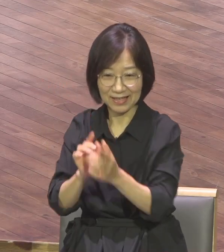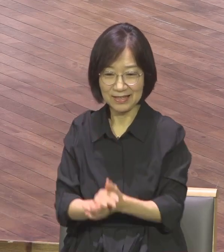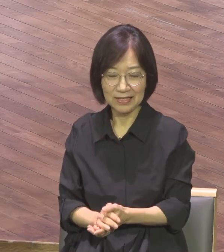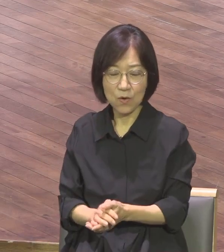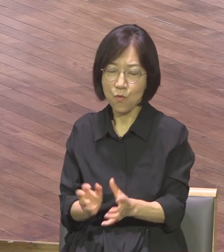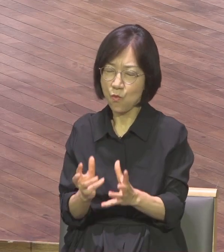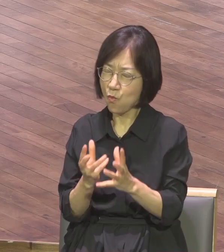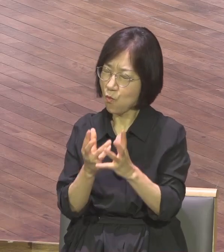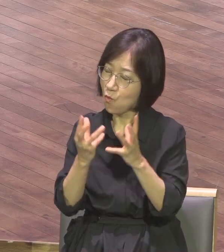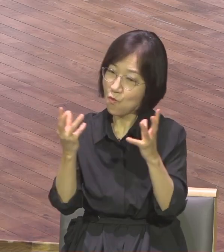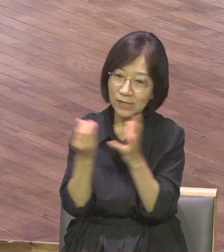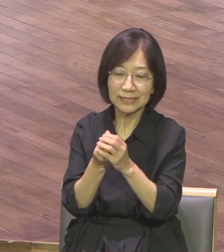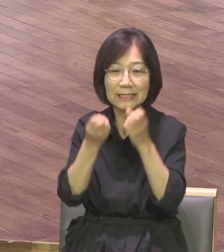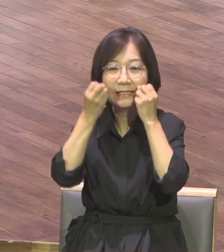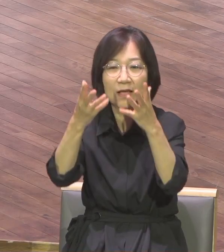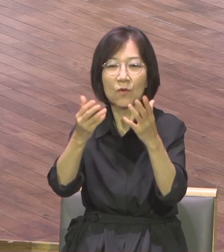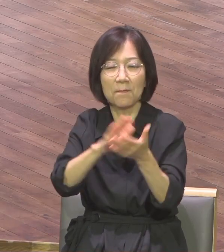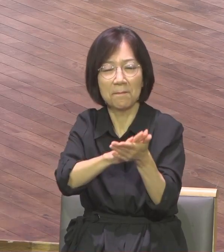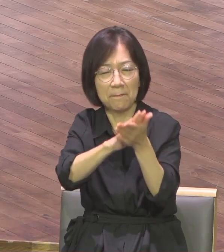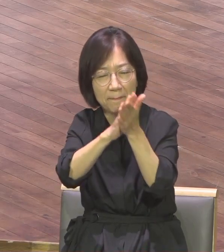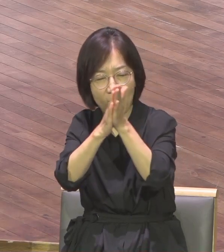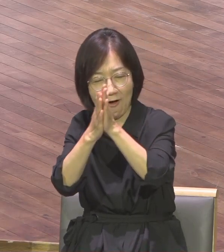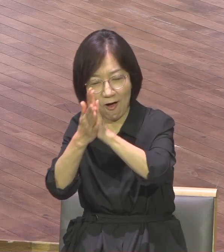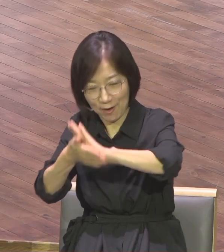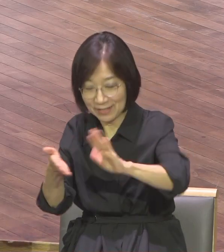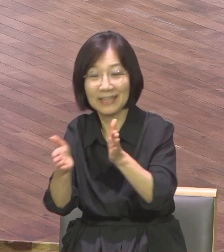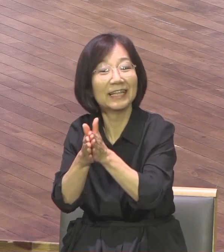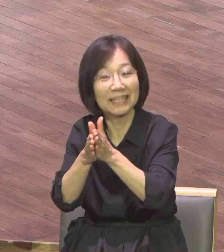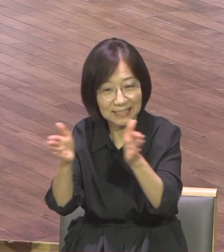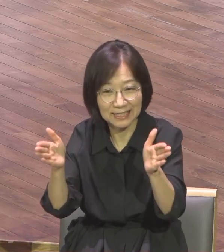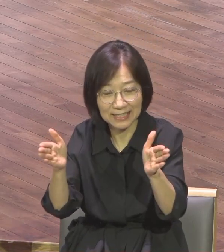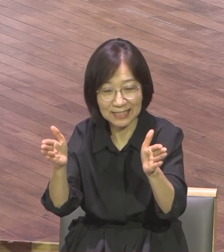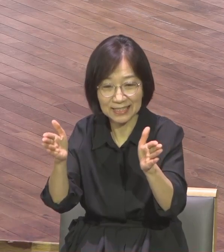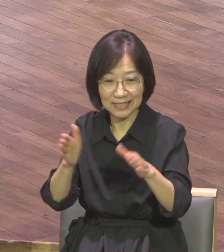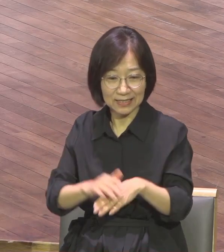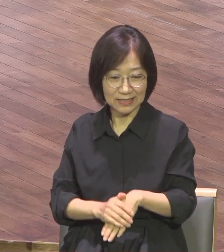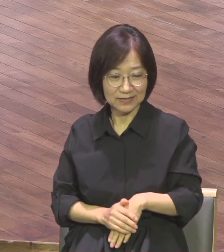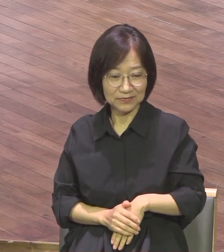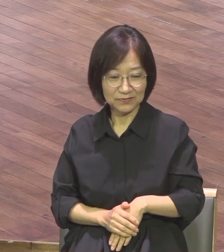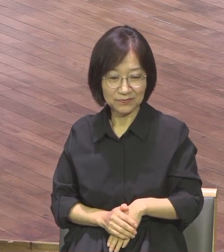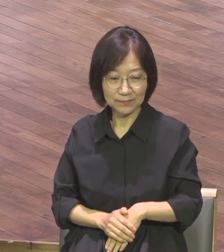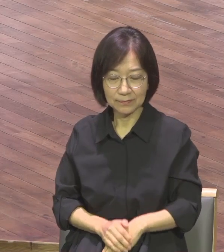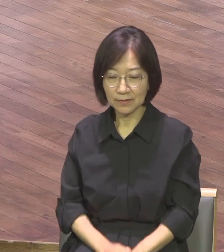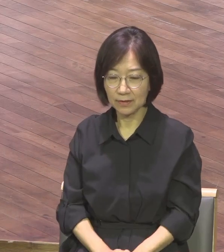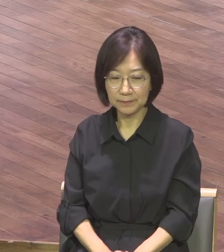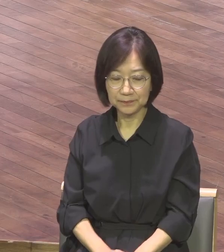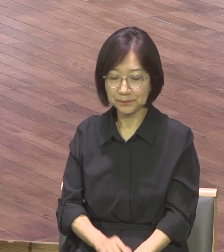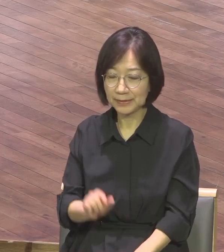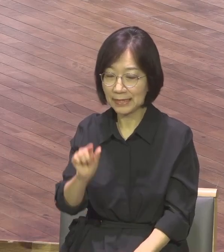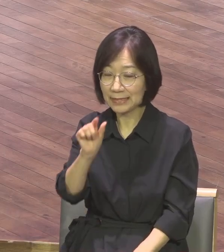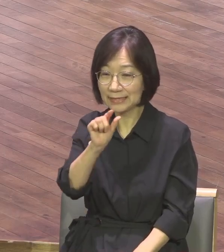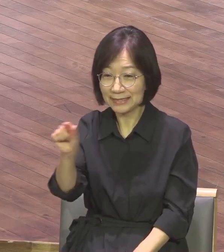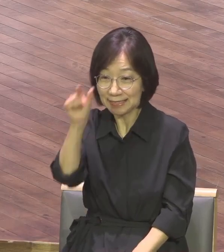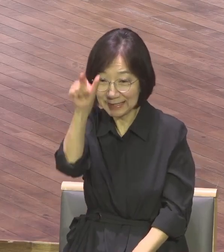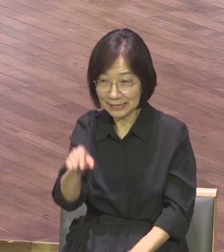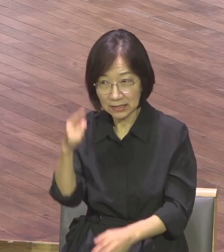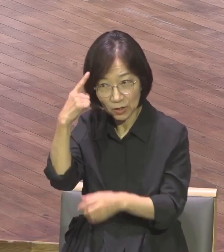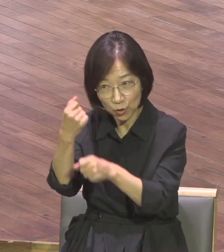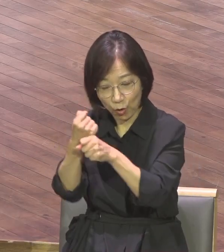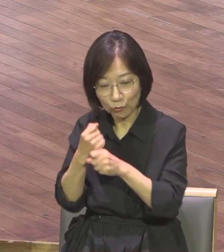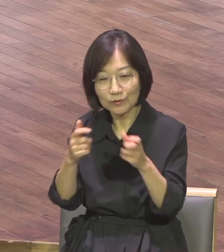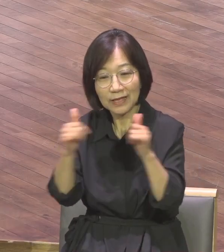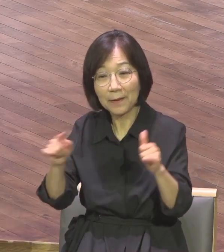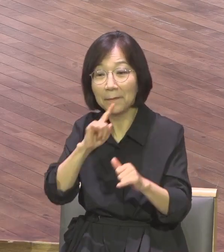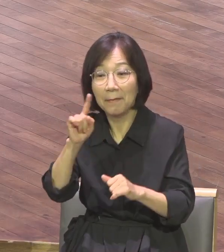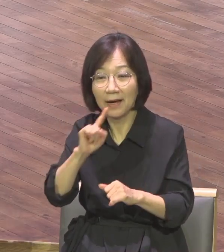인생의 일대 전환이 일어나게 된 것입니다. 한 신학자가 사도행전을